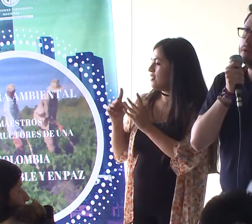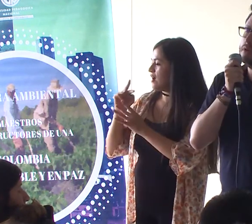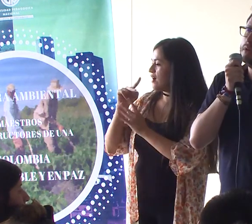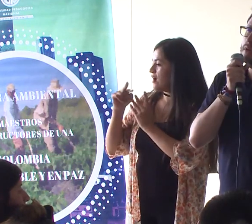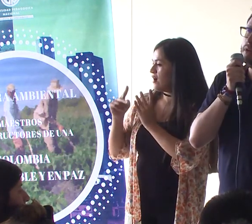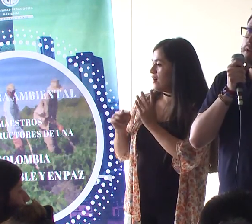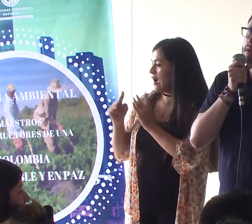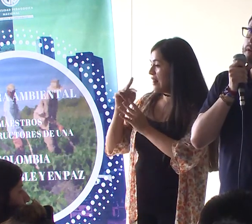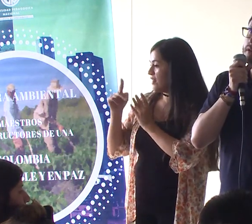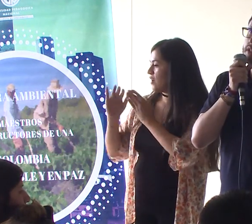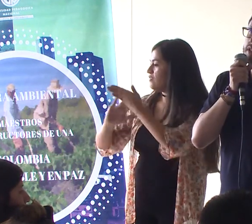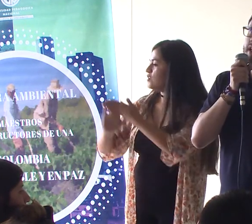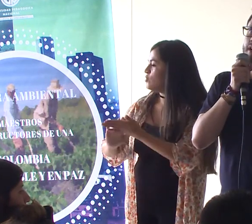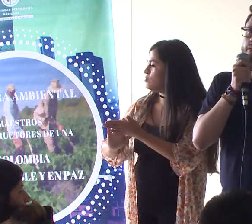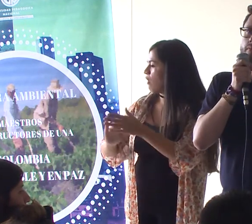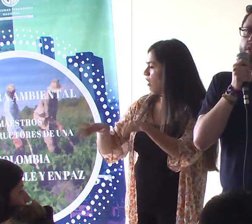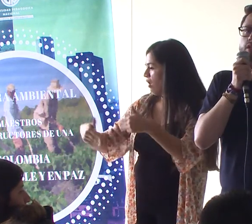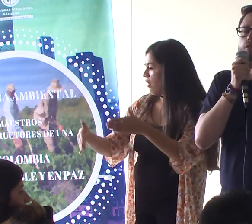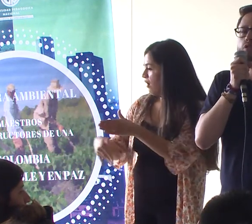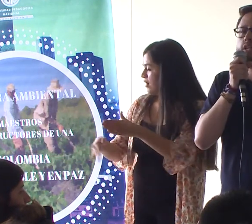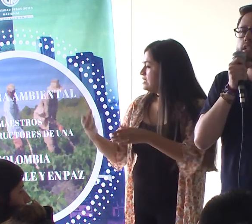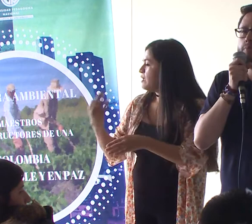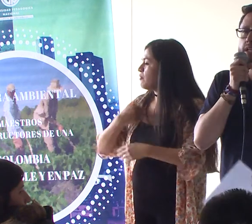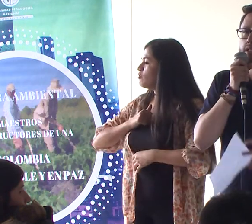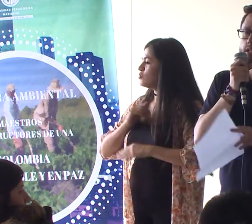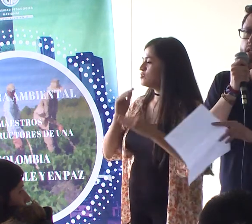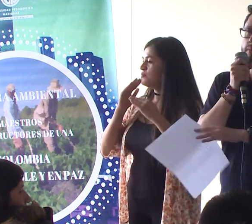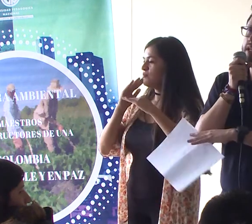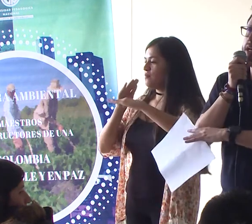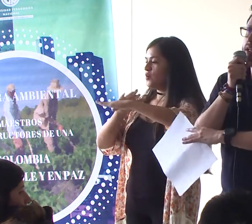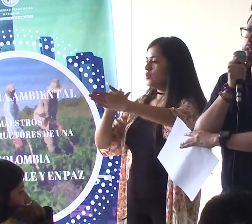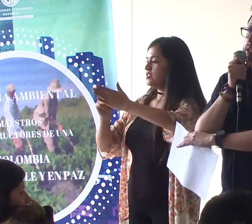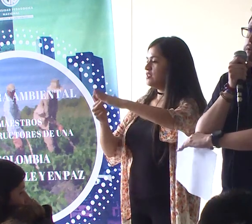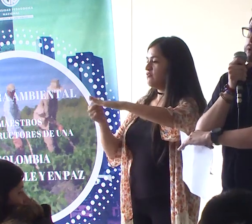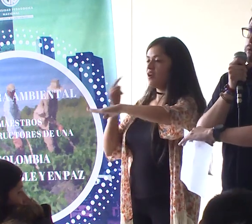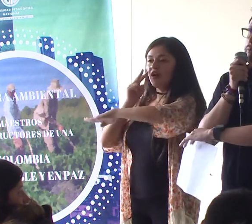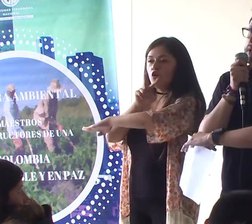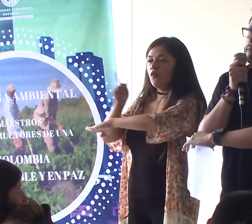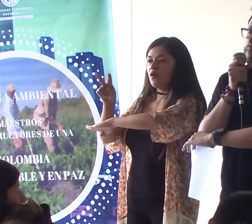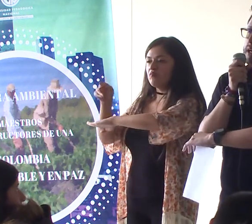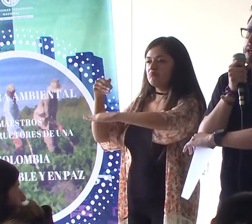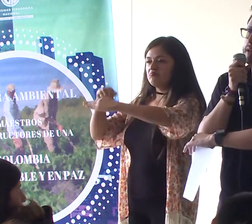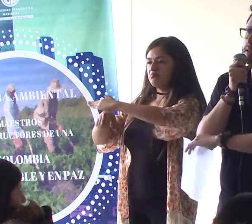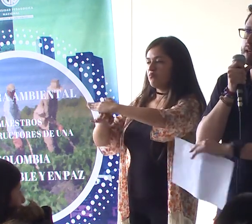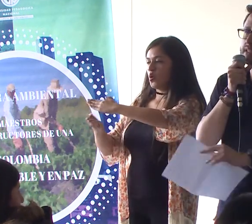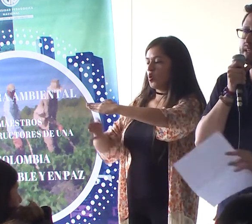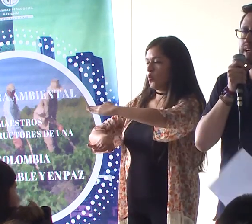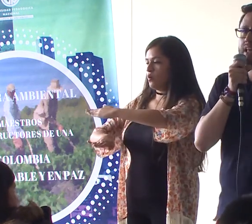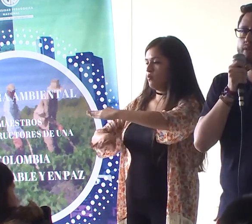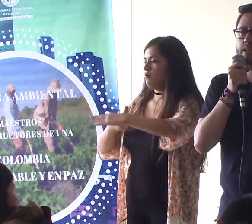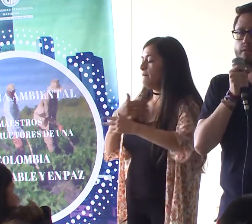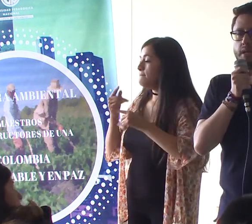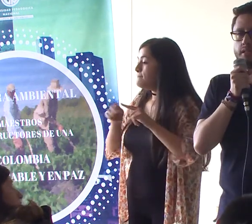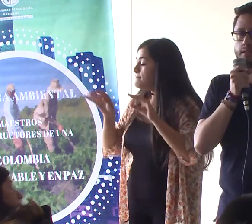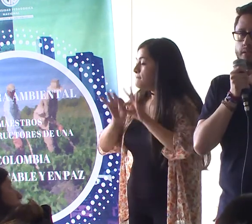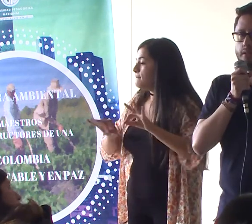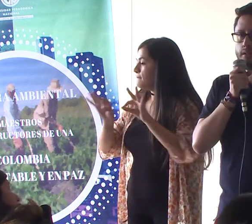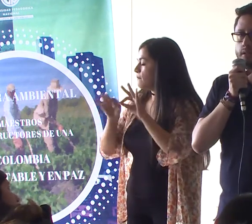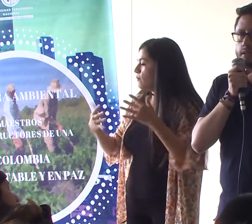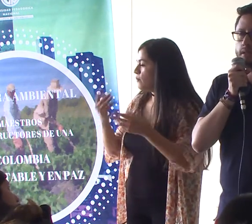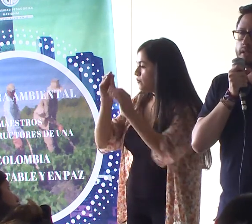vemos ni siquiera visto otras experiencias en américa latina' o en europa para hacer cada vez